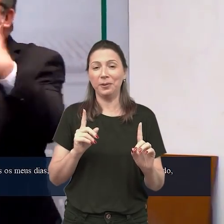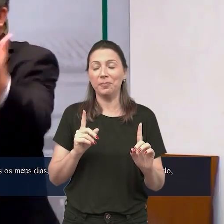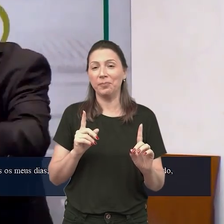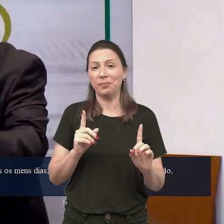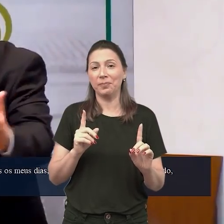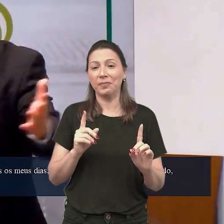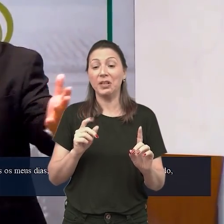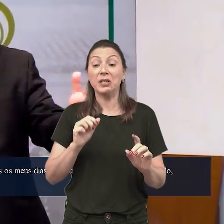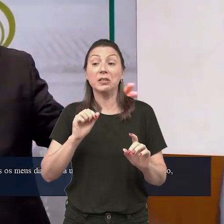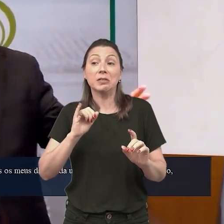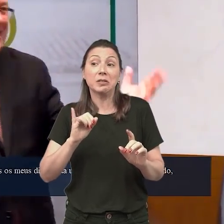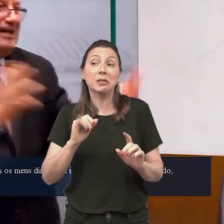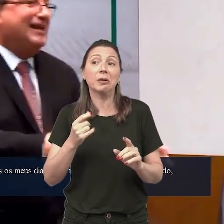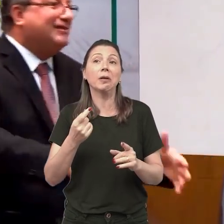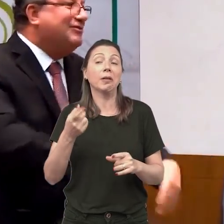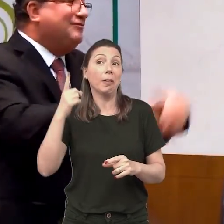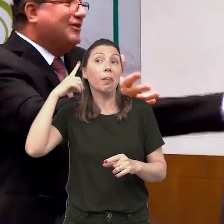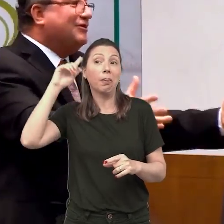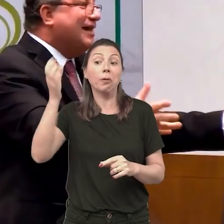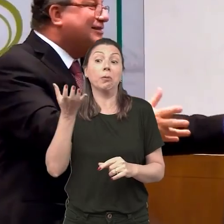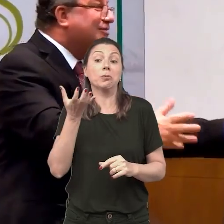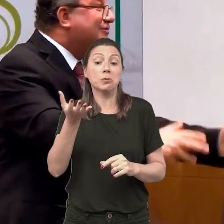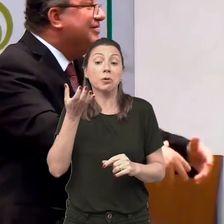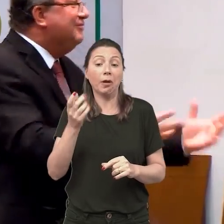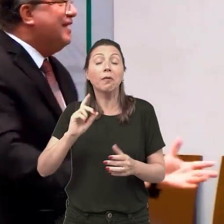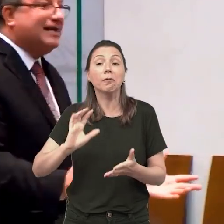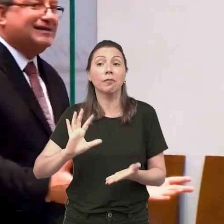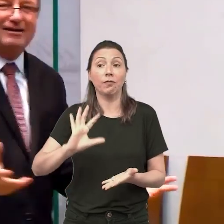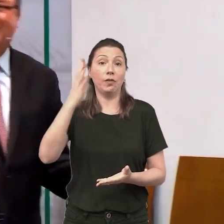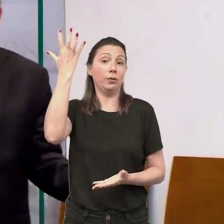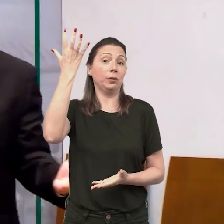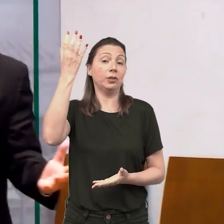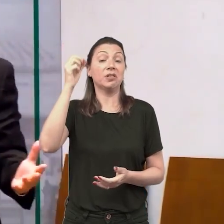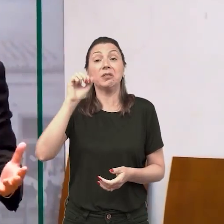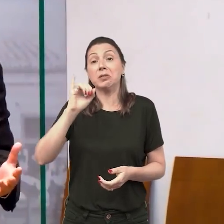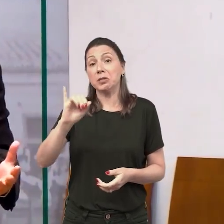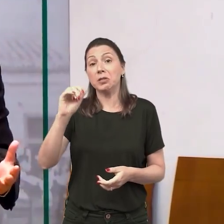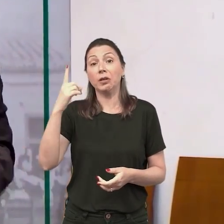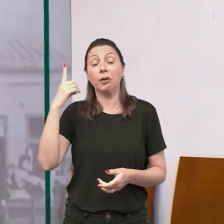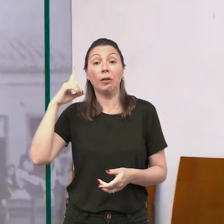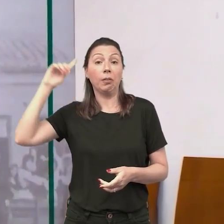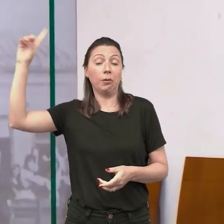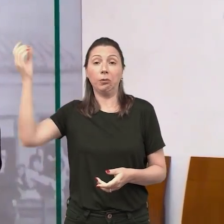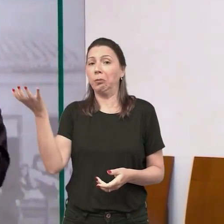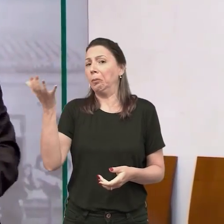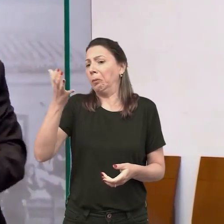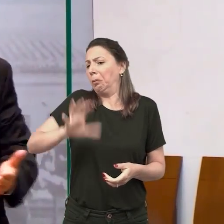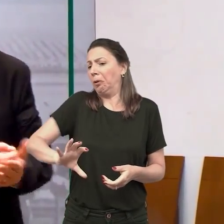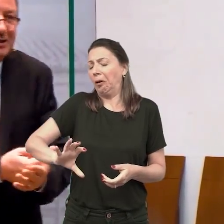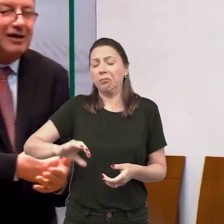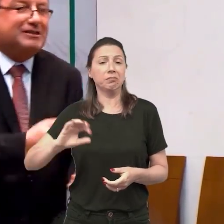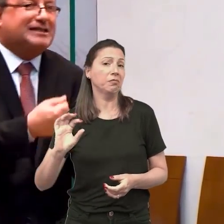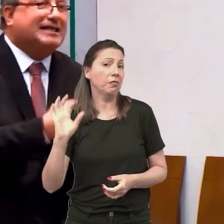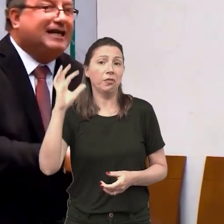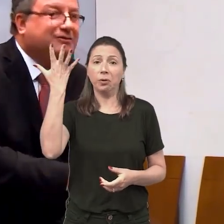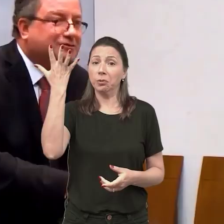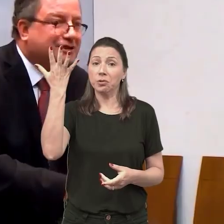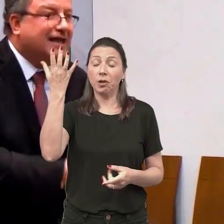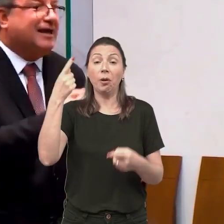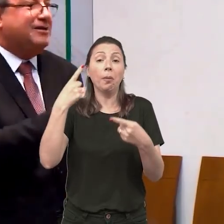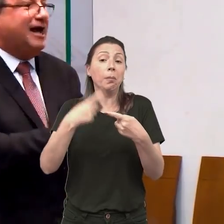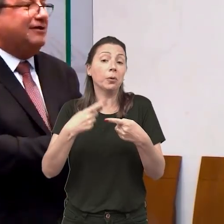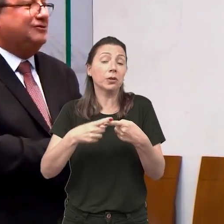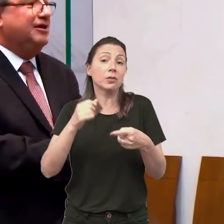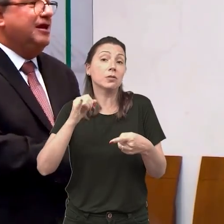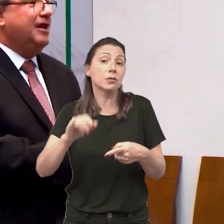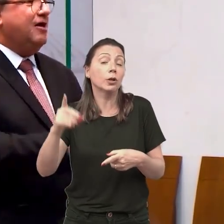Se for da vontade de Deus, vai dar certo. Se não for da vontade de Deus, não vai dar certo. Porque se todos os meus dias estão escritos